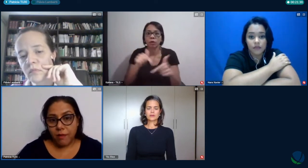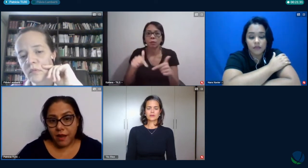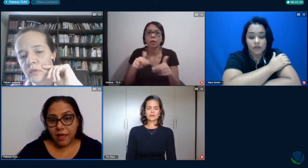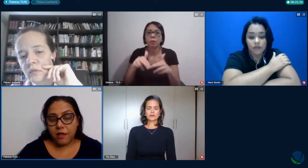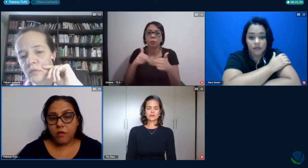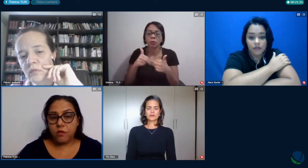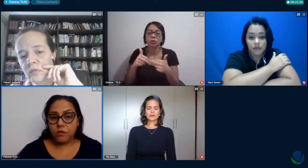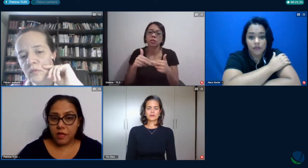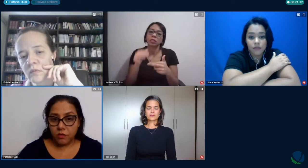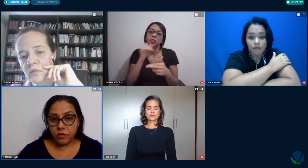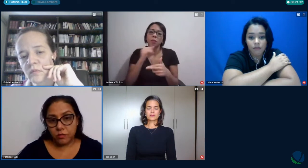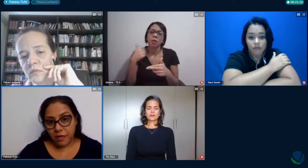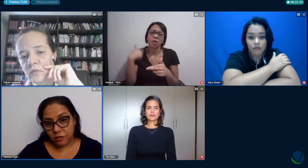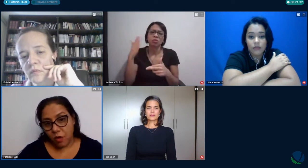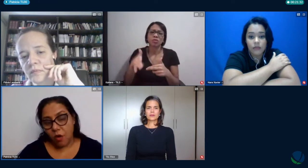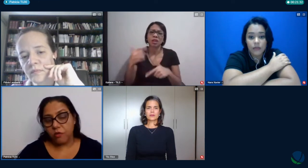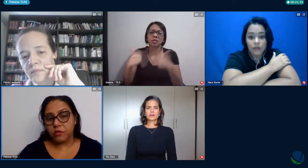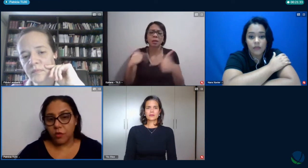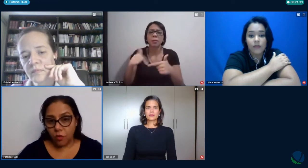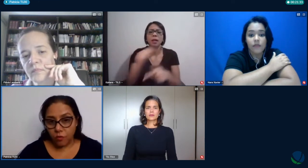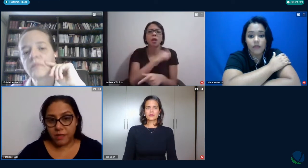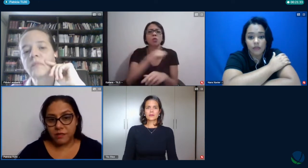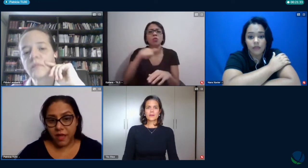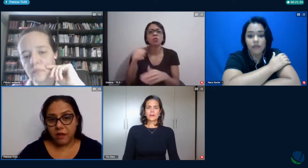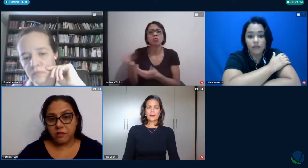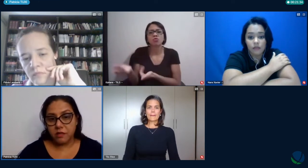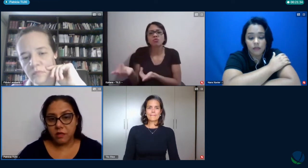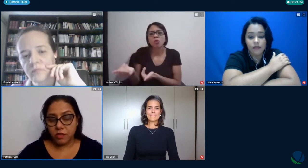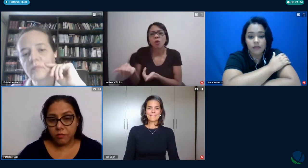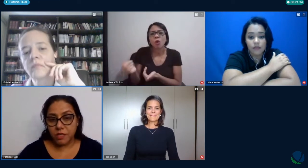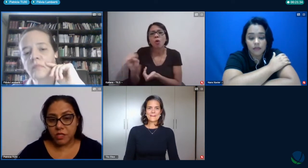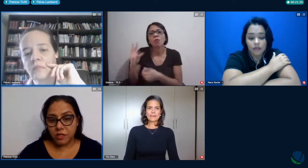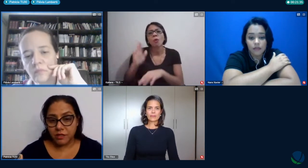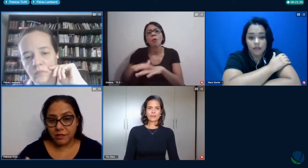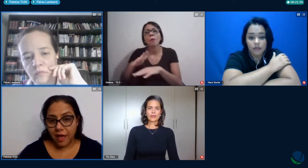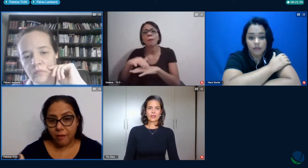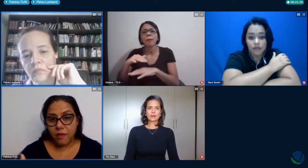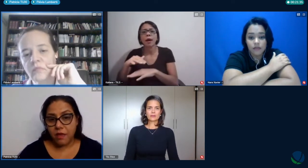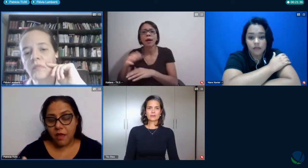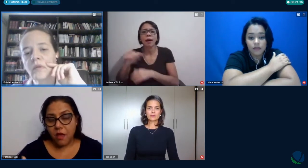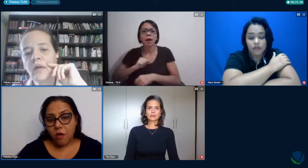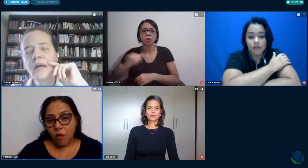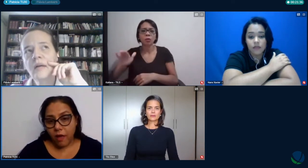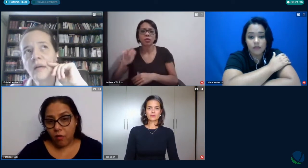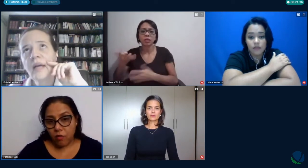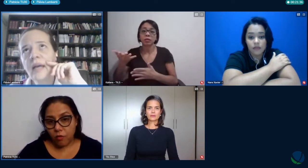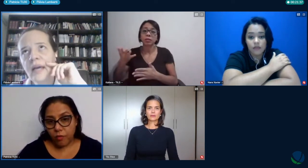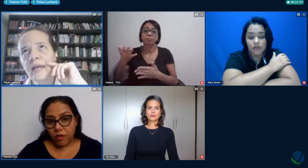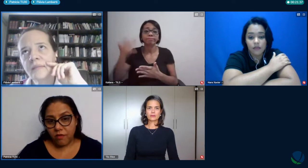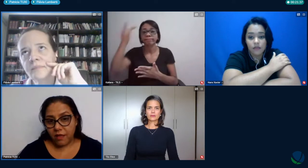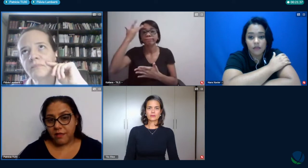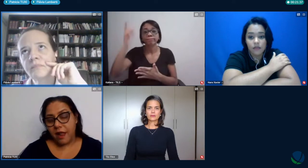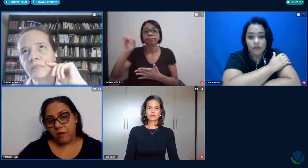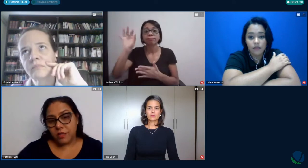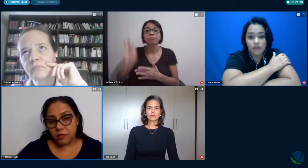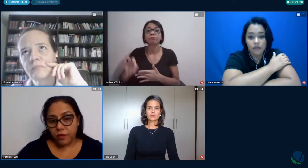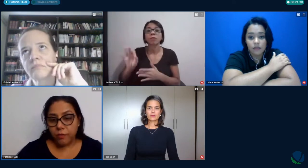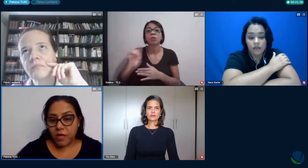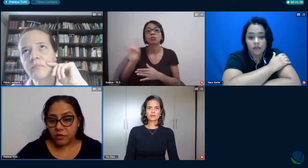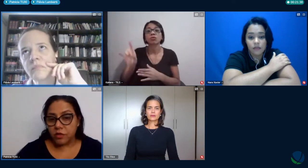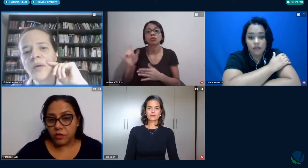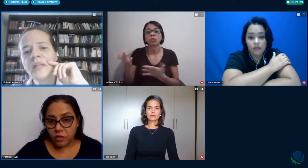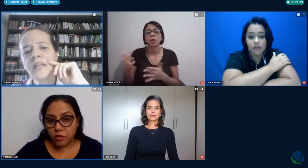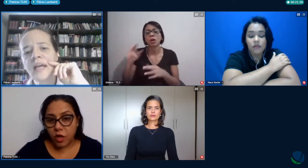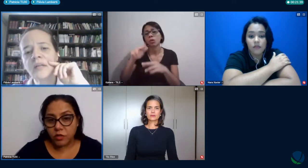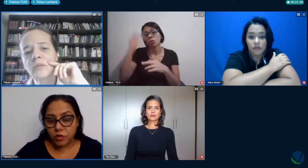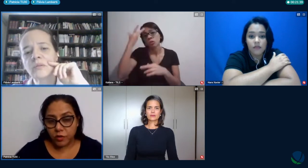já trabalhei com os alunos mais novos ou com mais velhos. Então, geralmente, a gente sabe qual é o que vai entrar. Não sei se foi